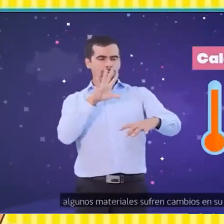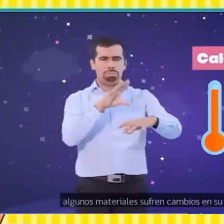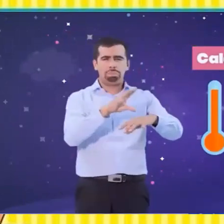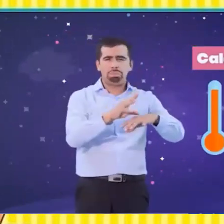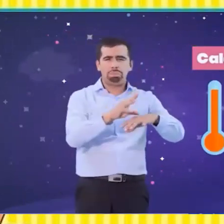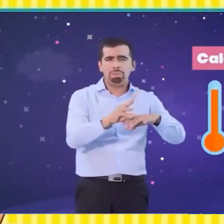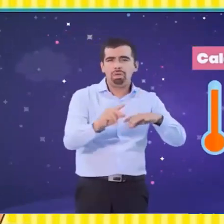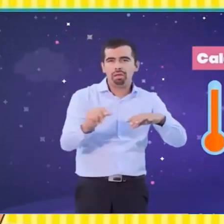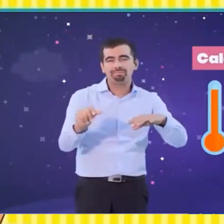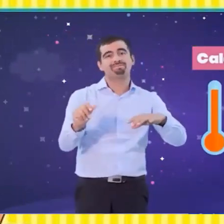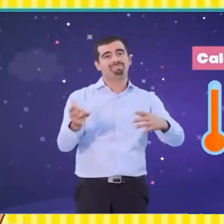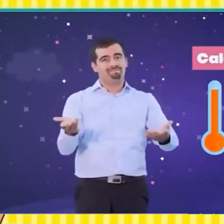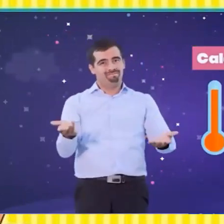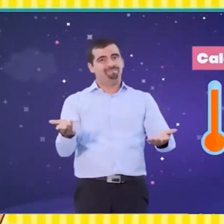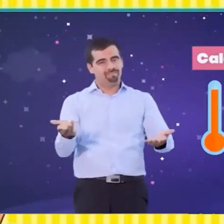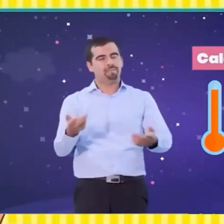calidad,